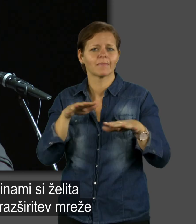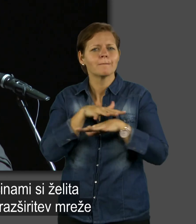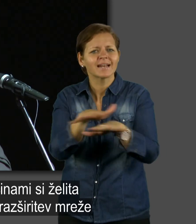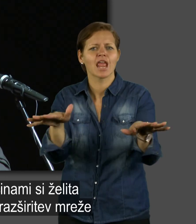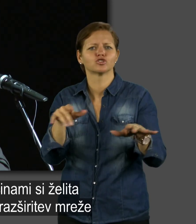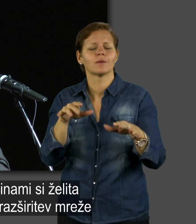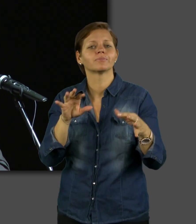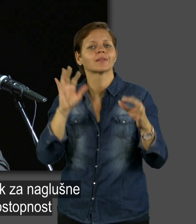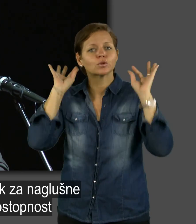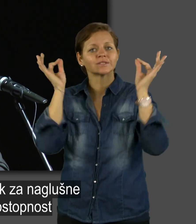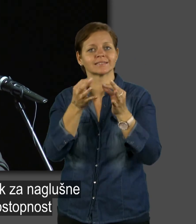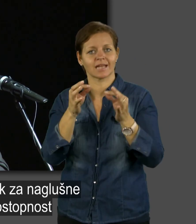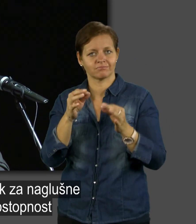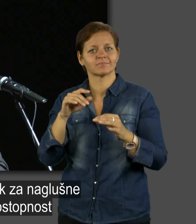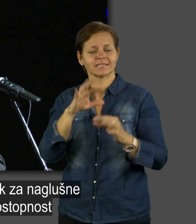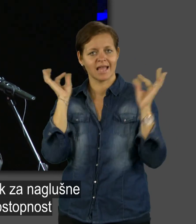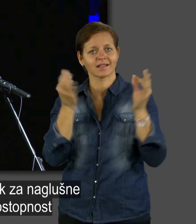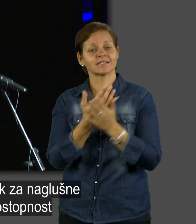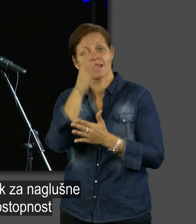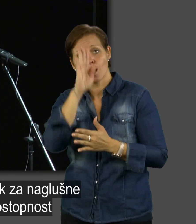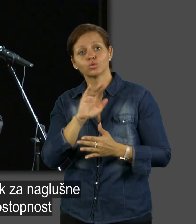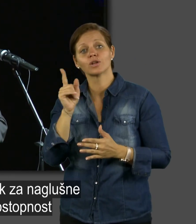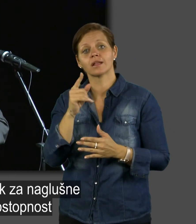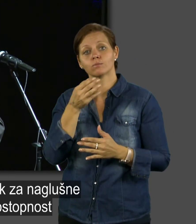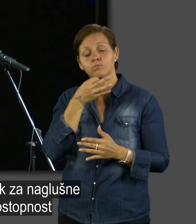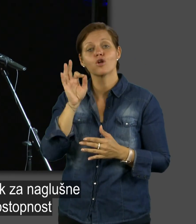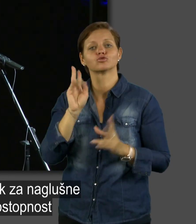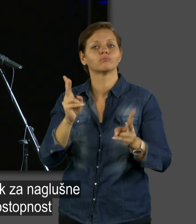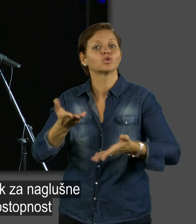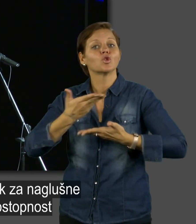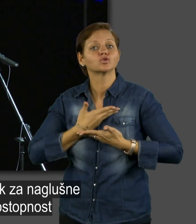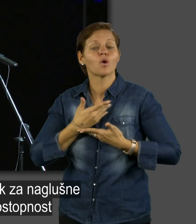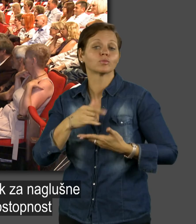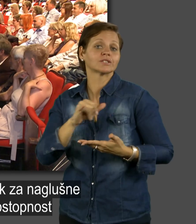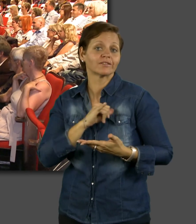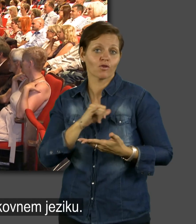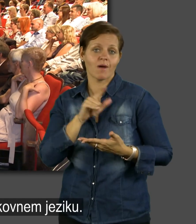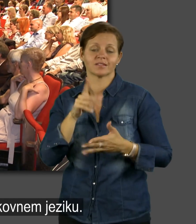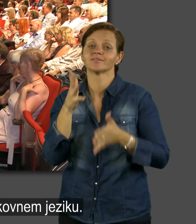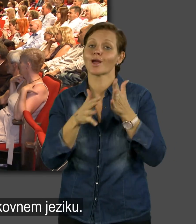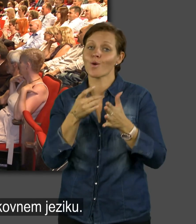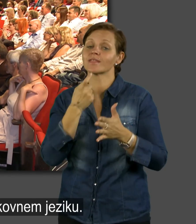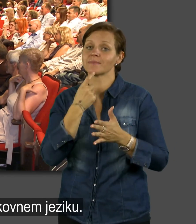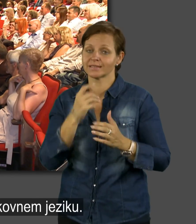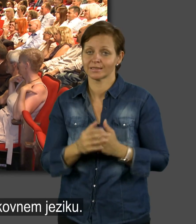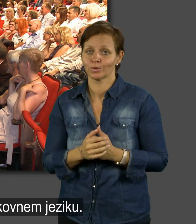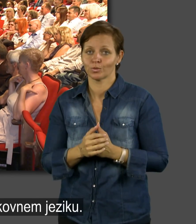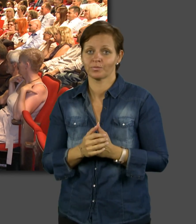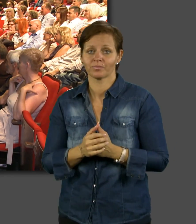mreže indukcijskih zank za naglušne in boljšo dostopnost informacij v znakovnem jeziku.